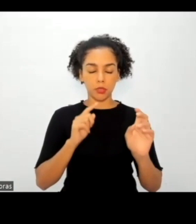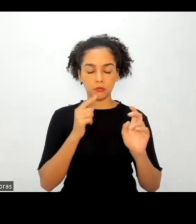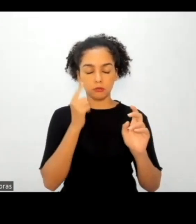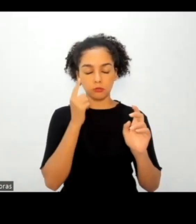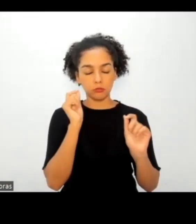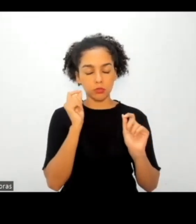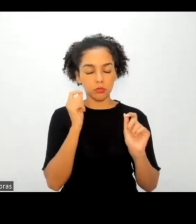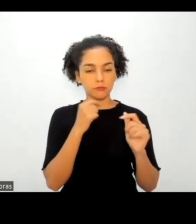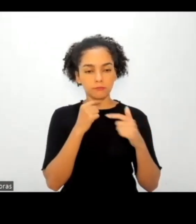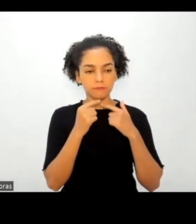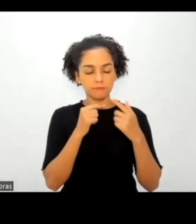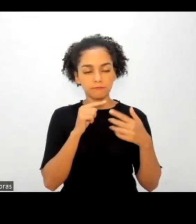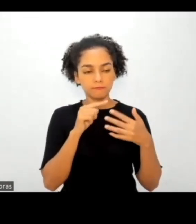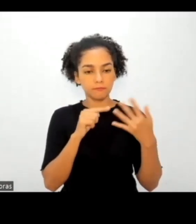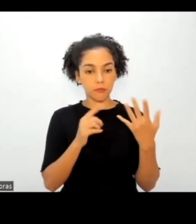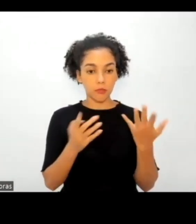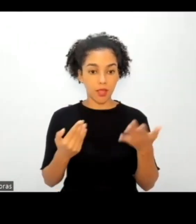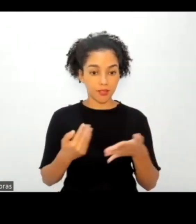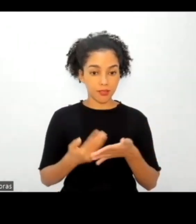né, eu estou convencido,